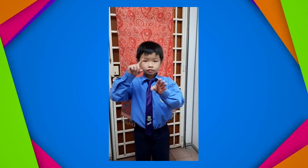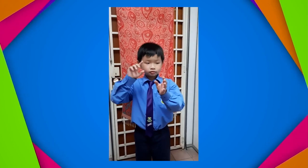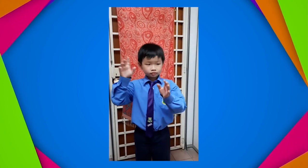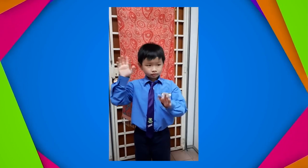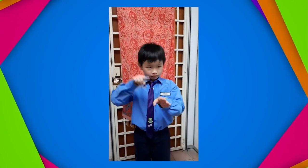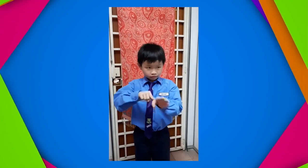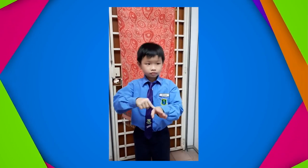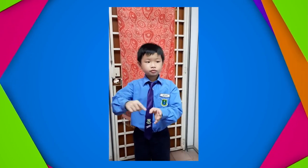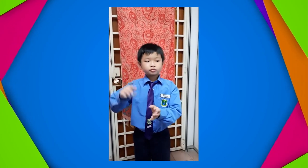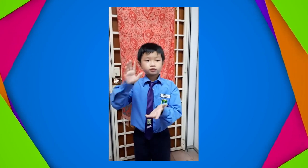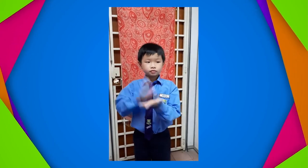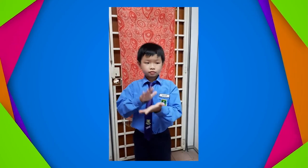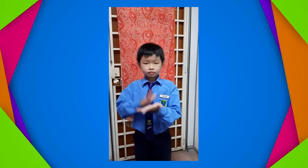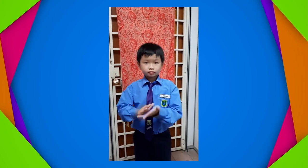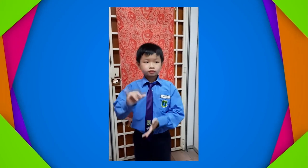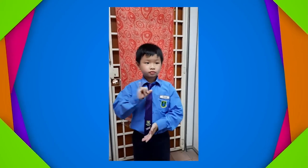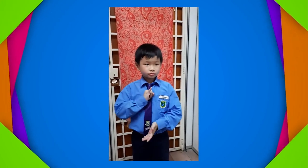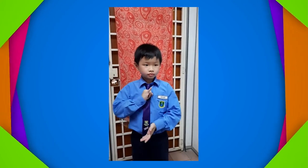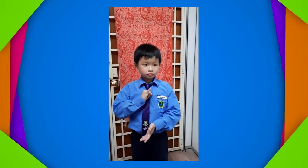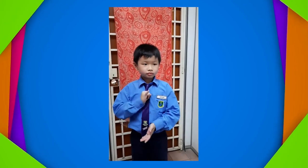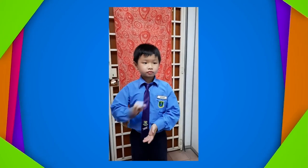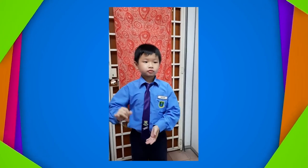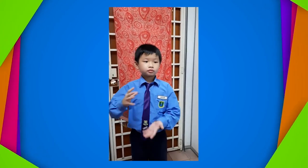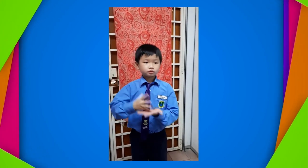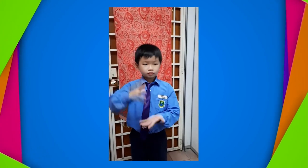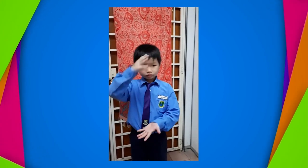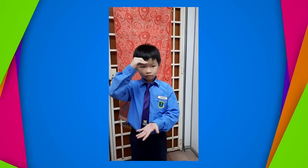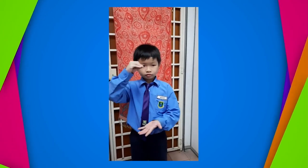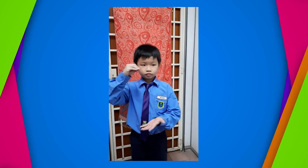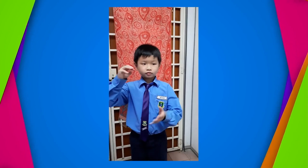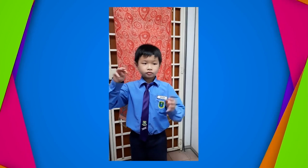Hai. Di sekolah saya